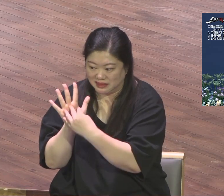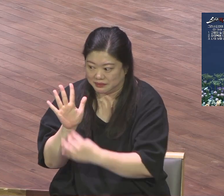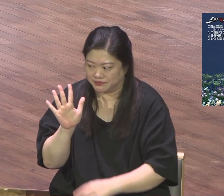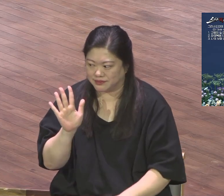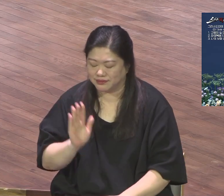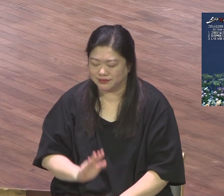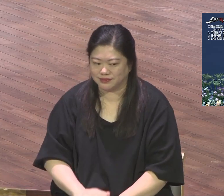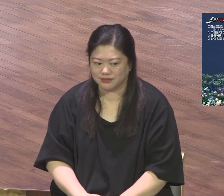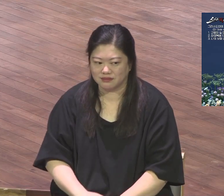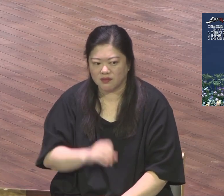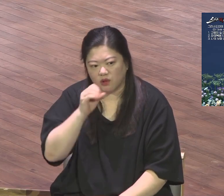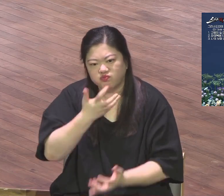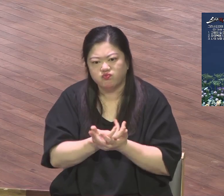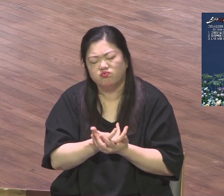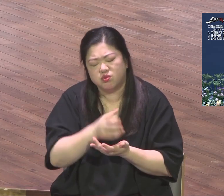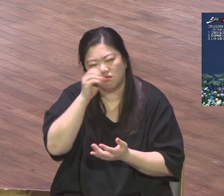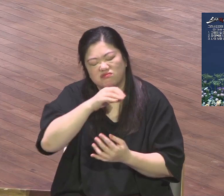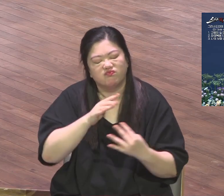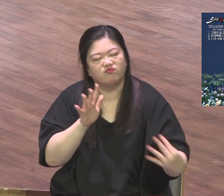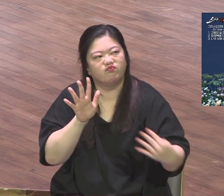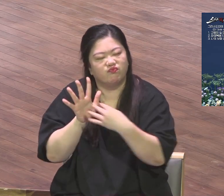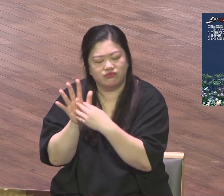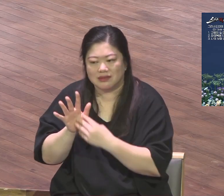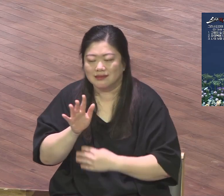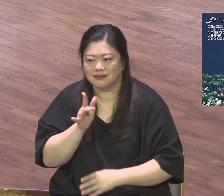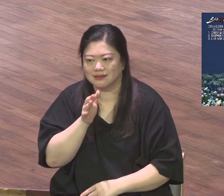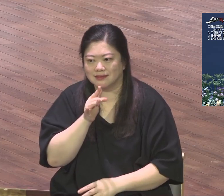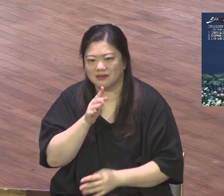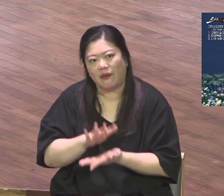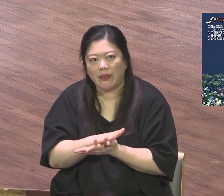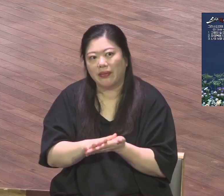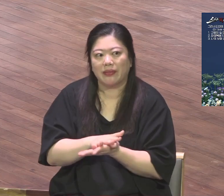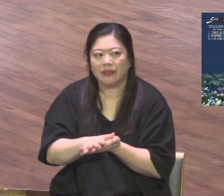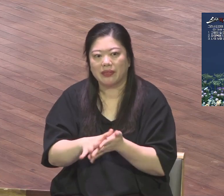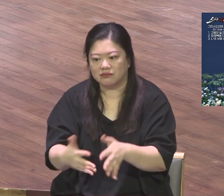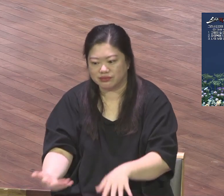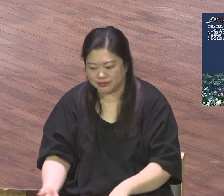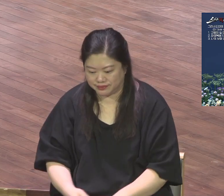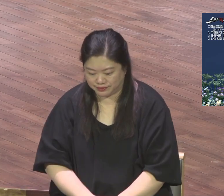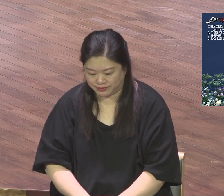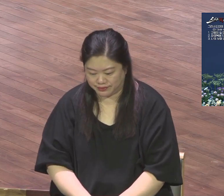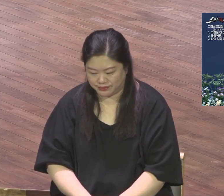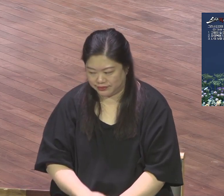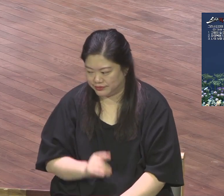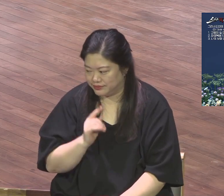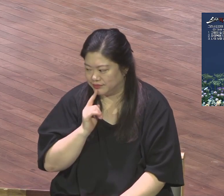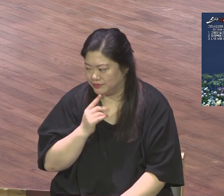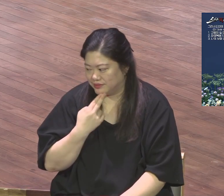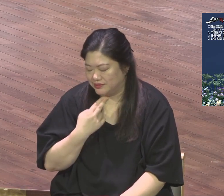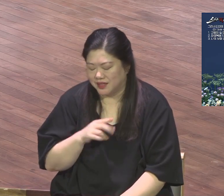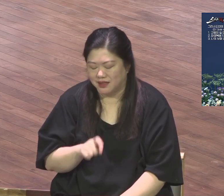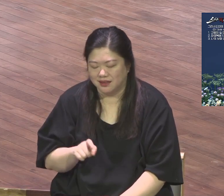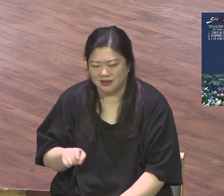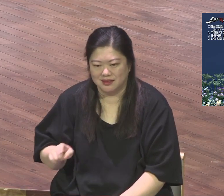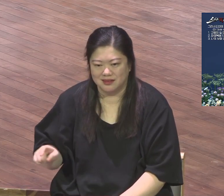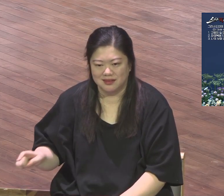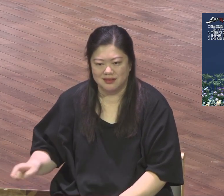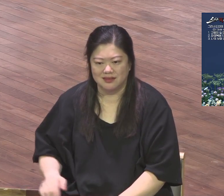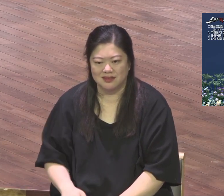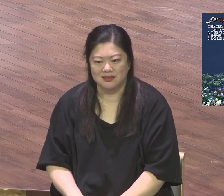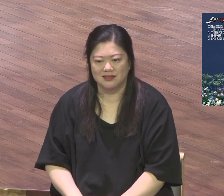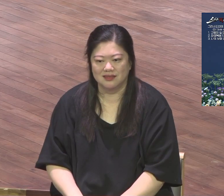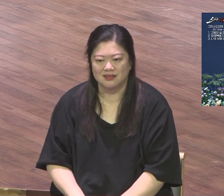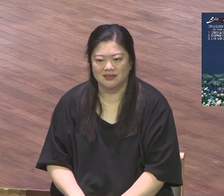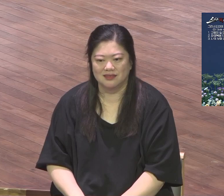그냥. 여러분 저는 평생 살아온 삶을 뒤돌아볼 때 그 중에 제일 잘한 것이